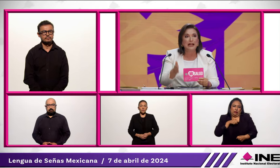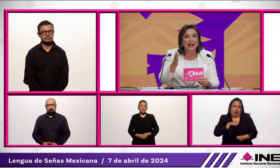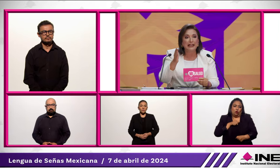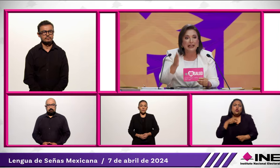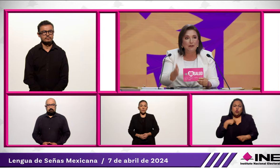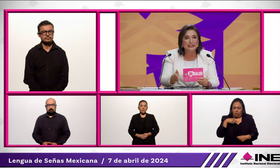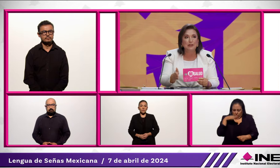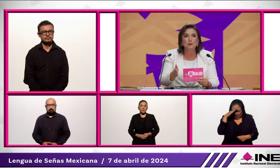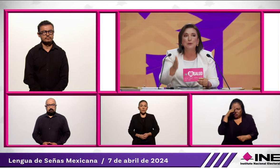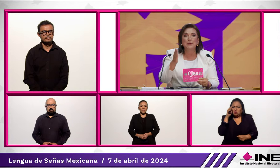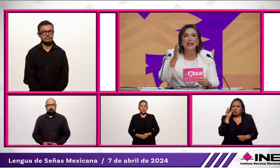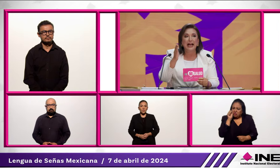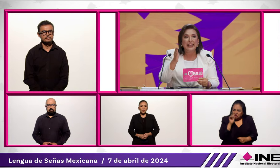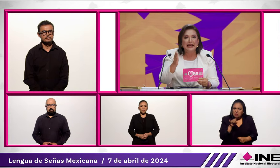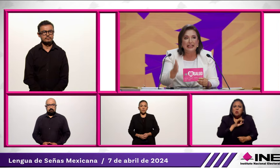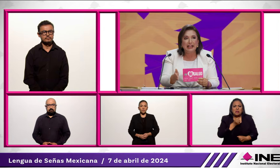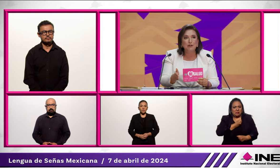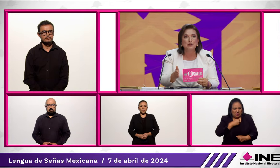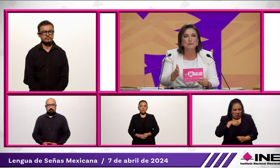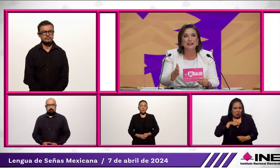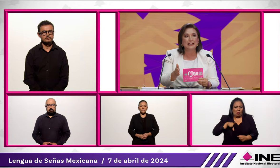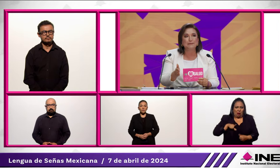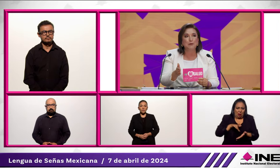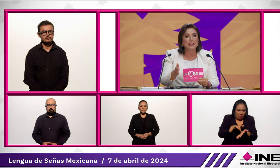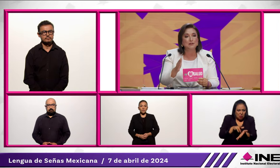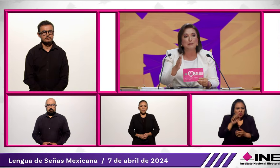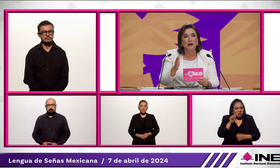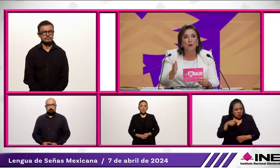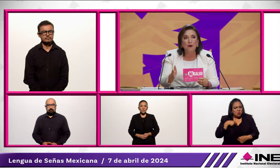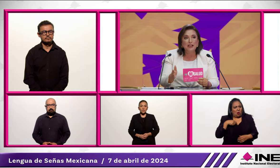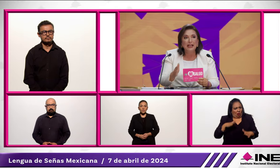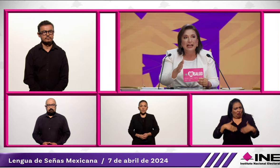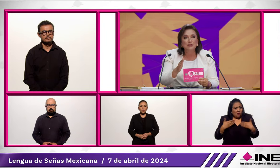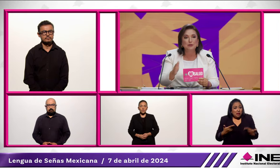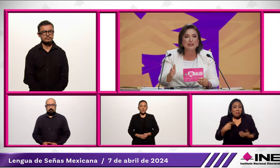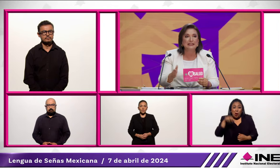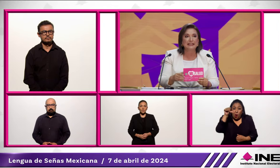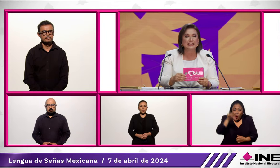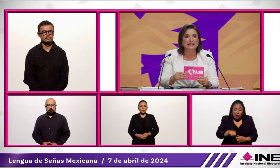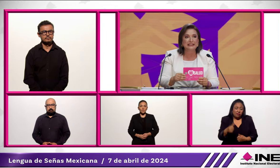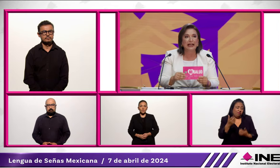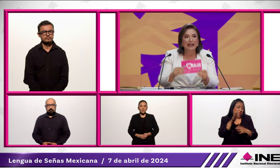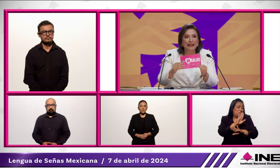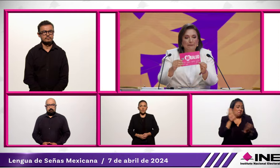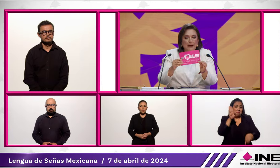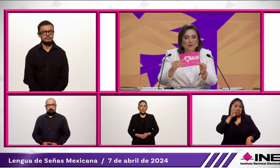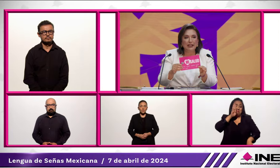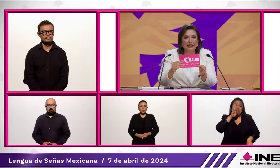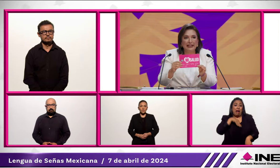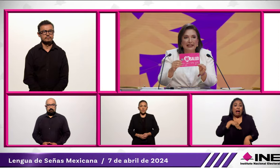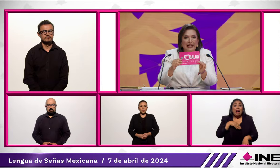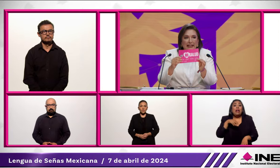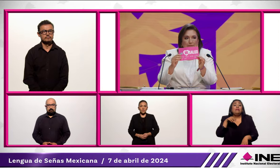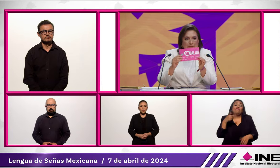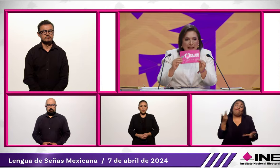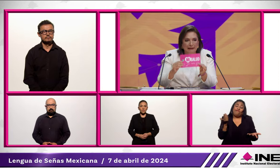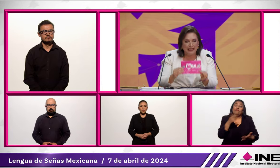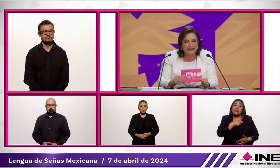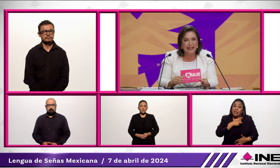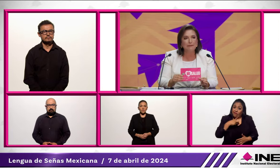educación pública, creo en la salud pública y creo en los hospitales públicos, pero hoy eso es un desastre. Así es que vamos a tener